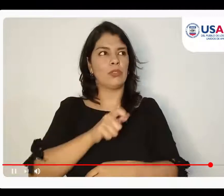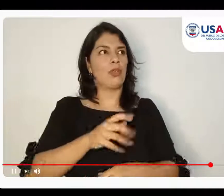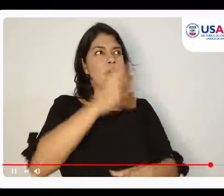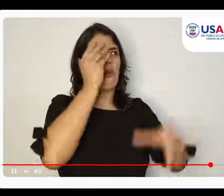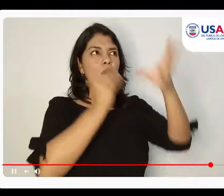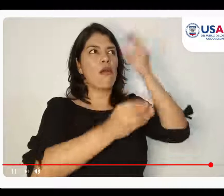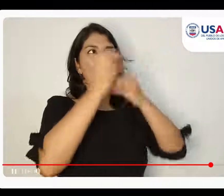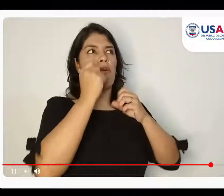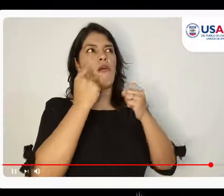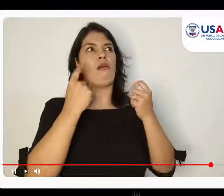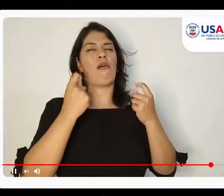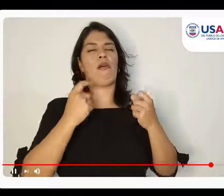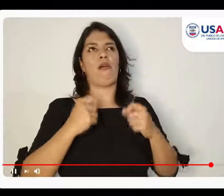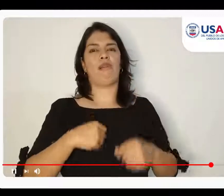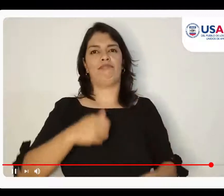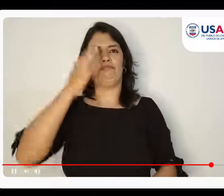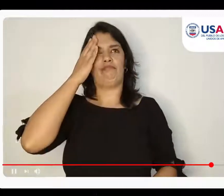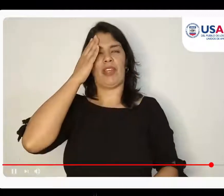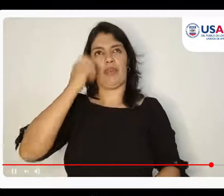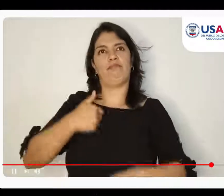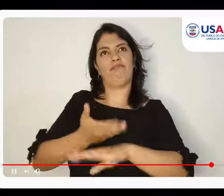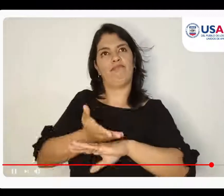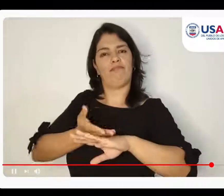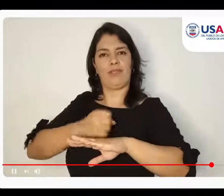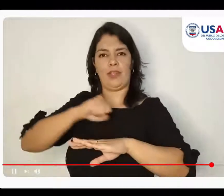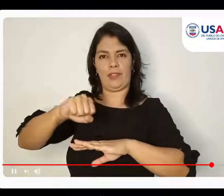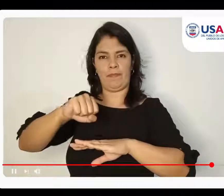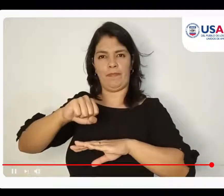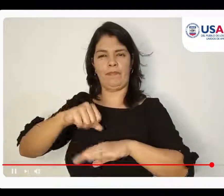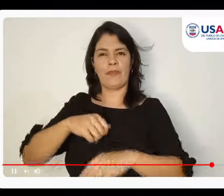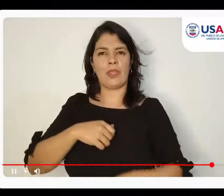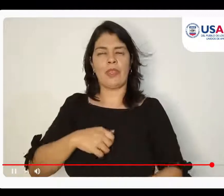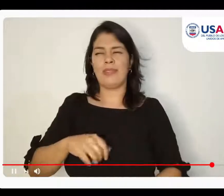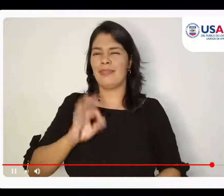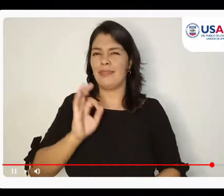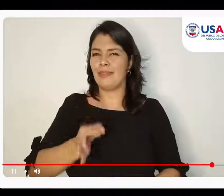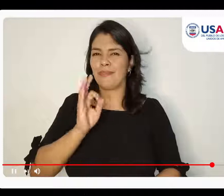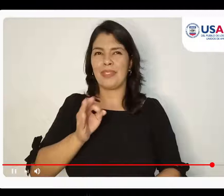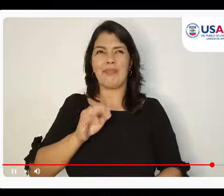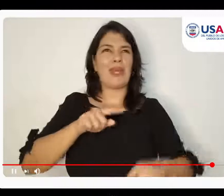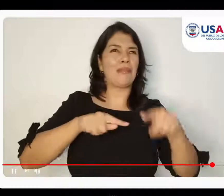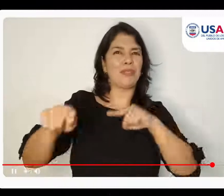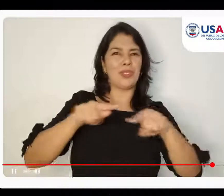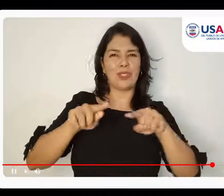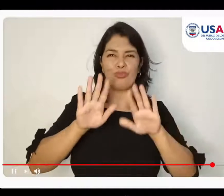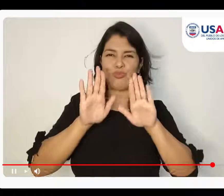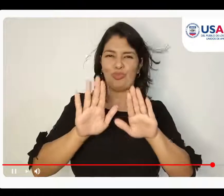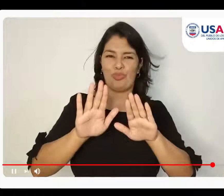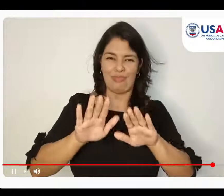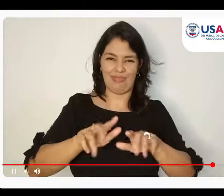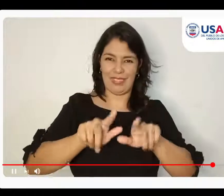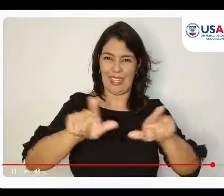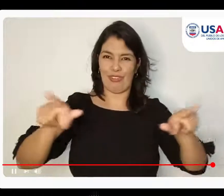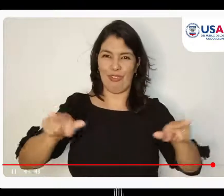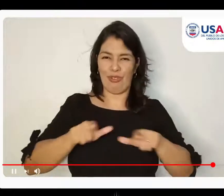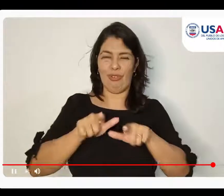sus derechos. Es común que entre las primeras exigencias que hace la población con discapacidad a las administraciones públicas